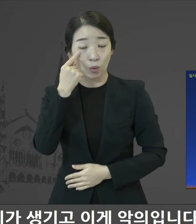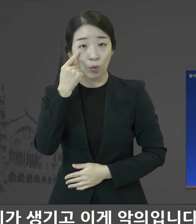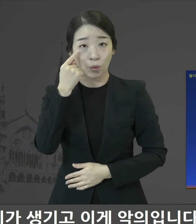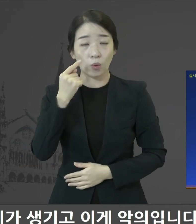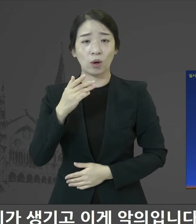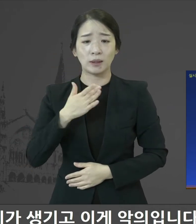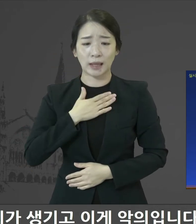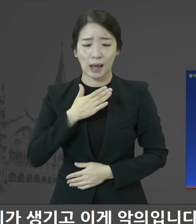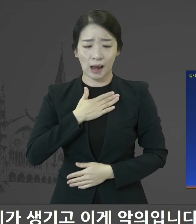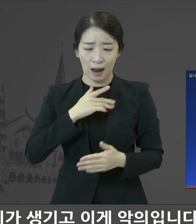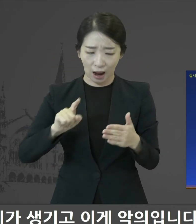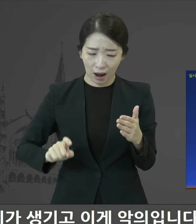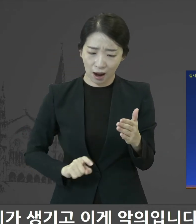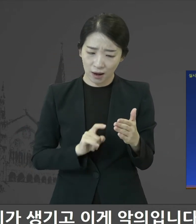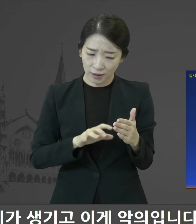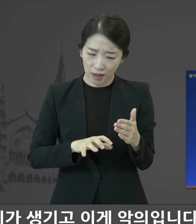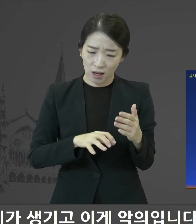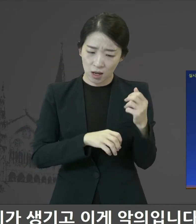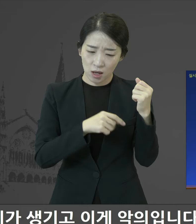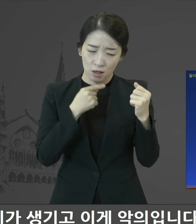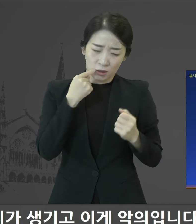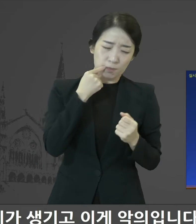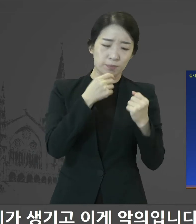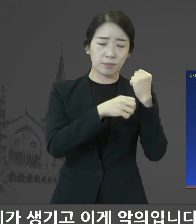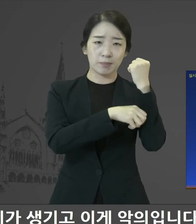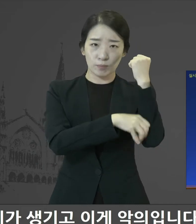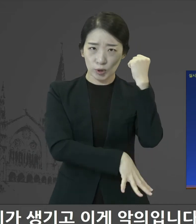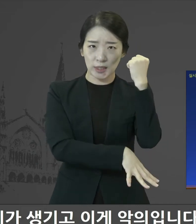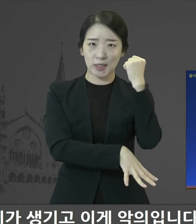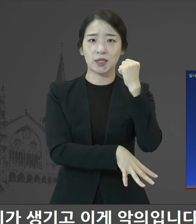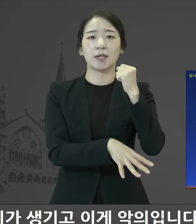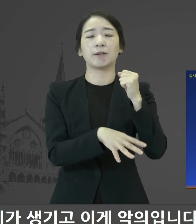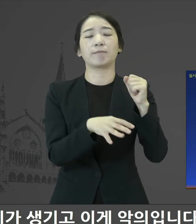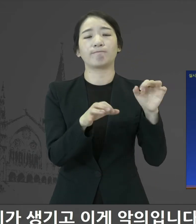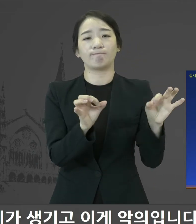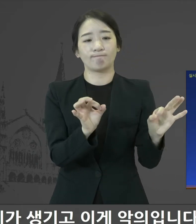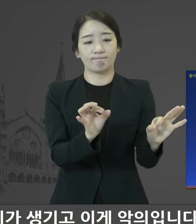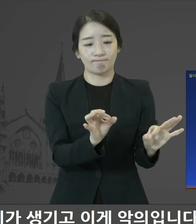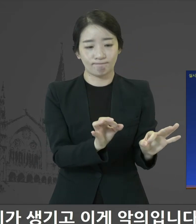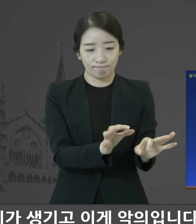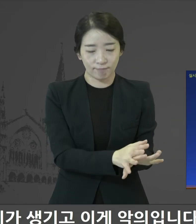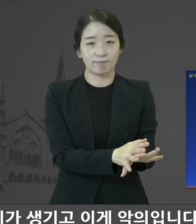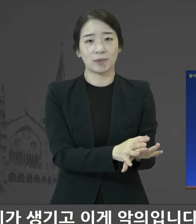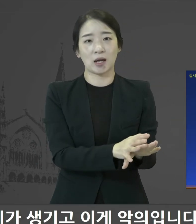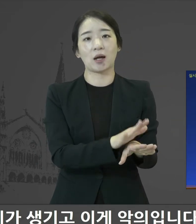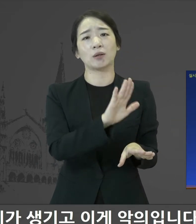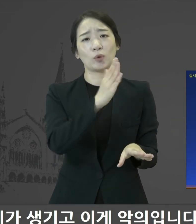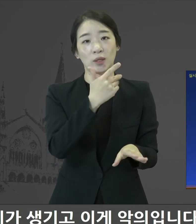안에서 쓴뿌리가 빠져나가는 역사가 일어나기를 기대해 봅니다.